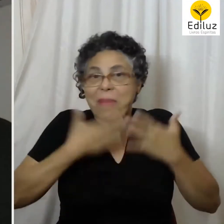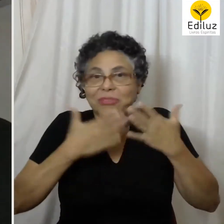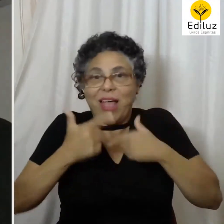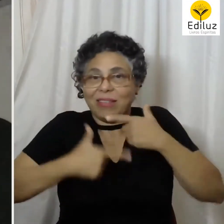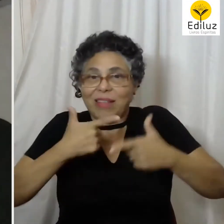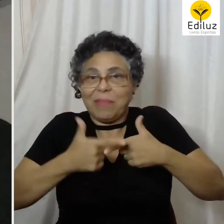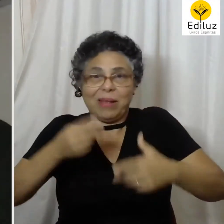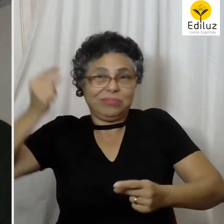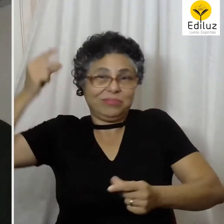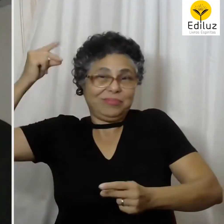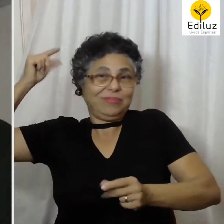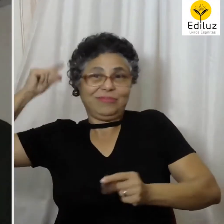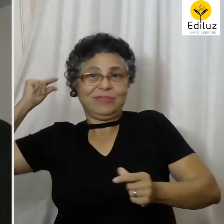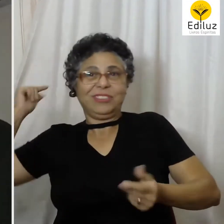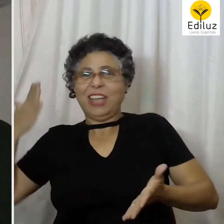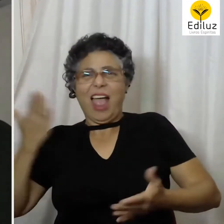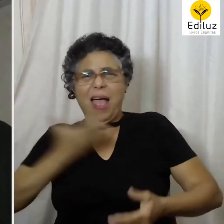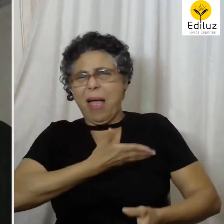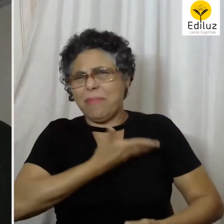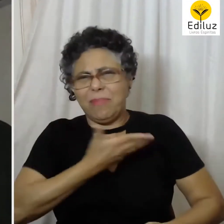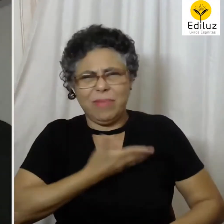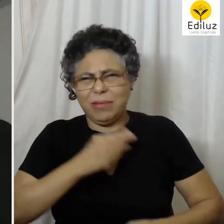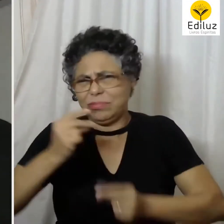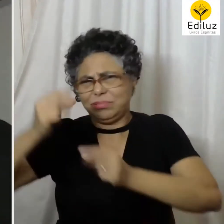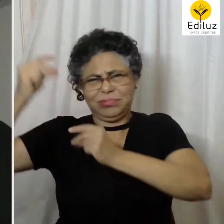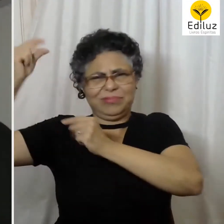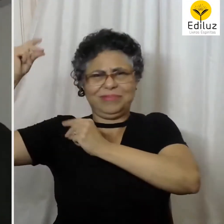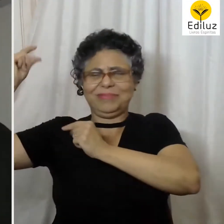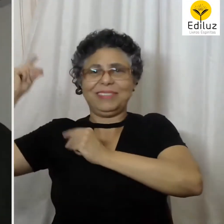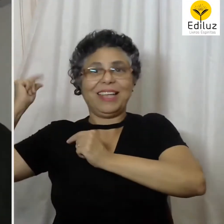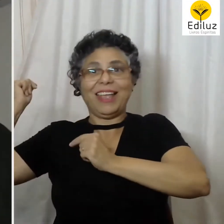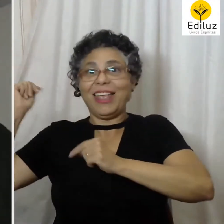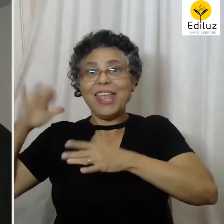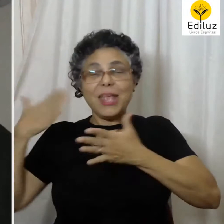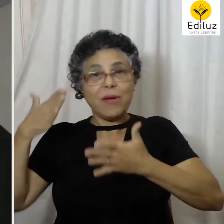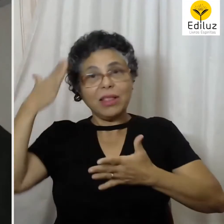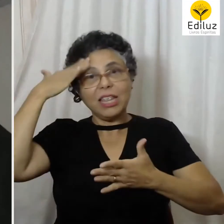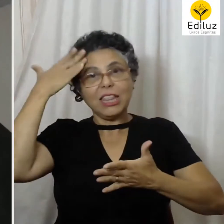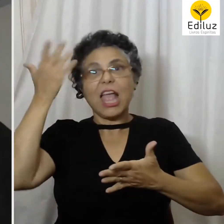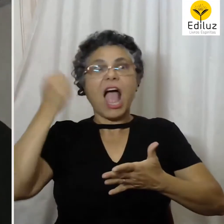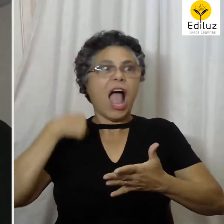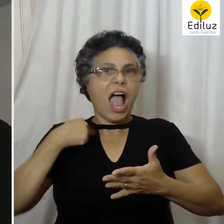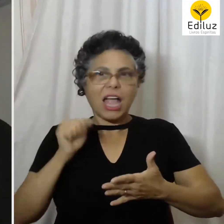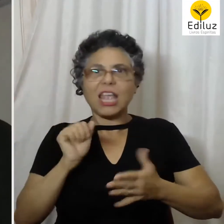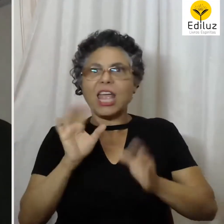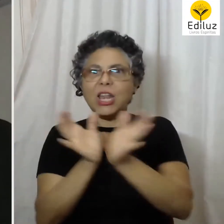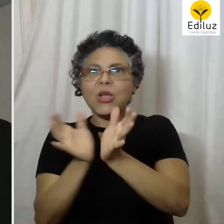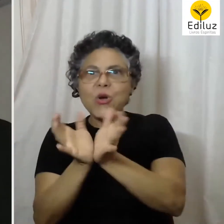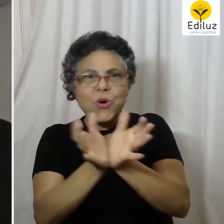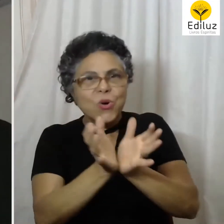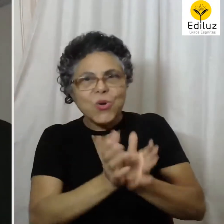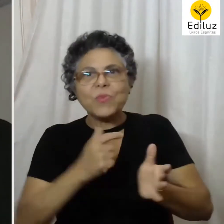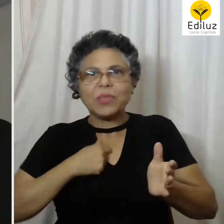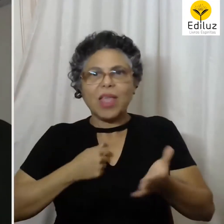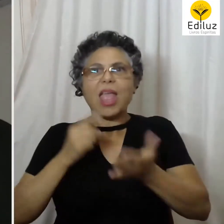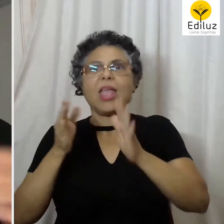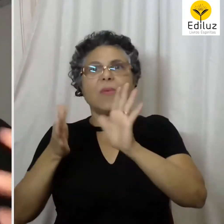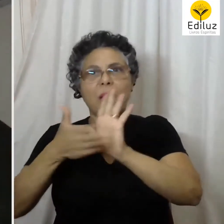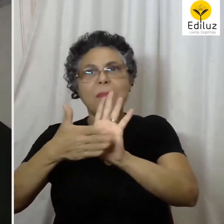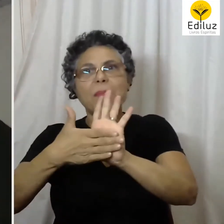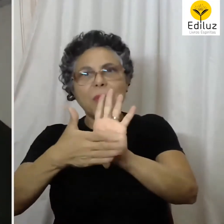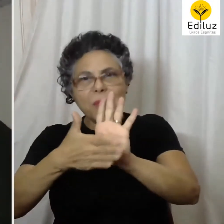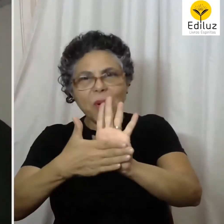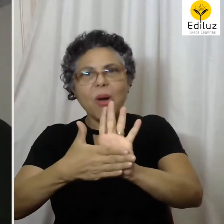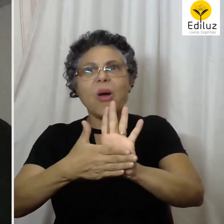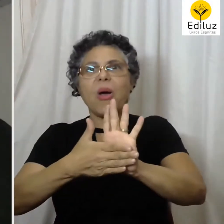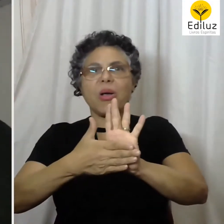com alguns daqueles sujeitos e que, quando entendem que aquele sujeito tem um propósito com o